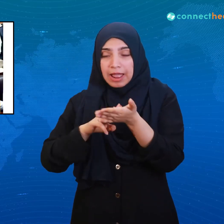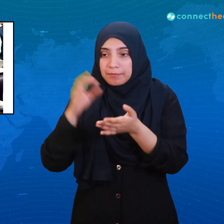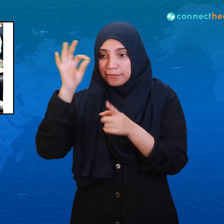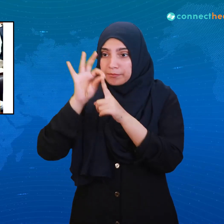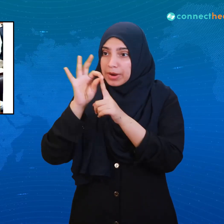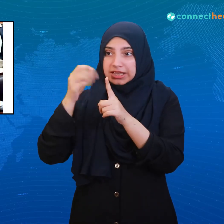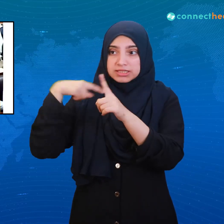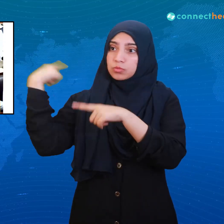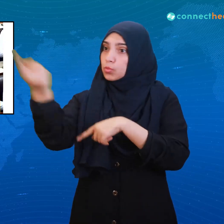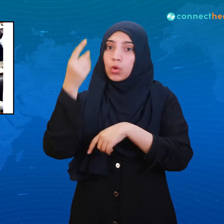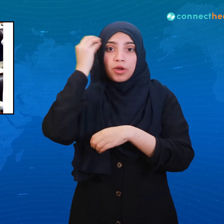रही है।